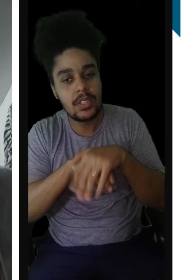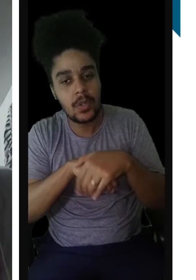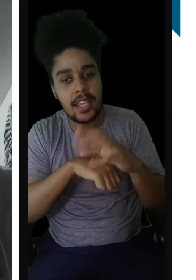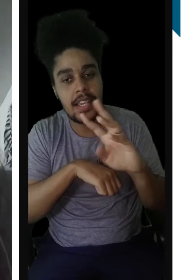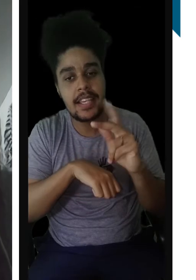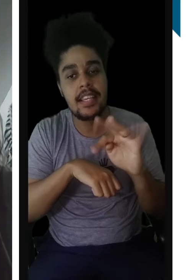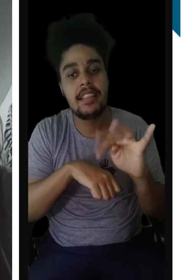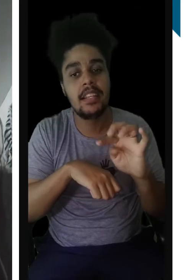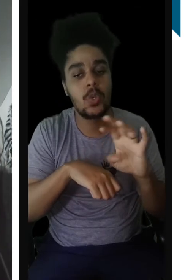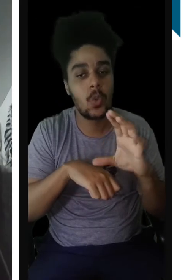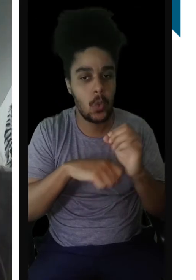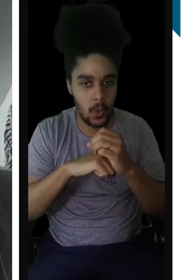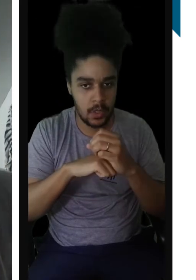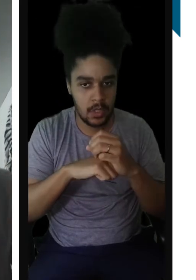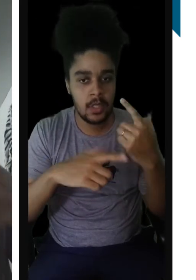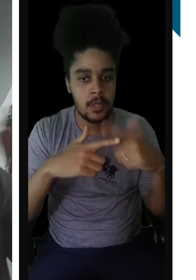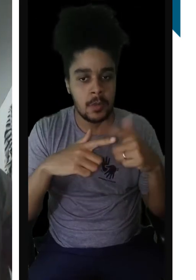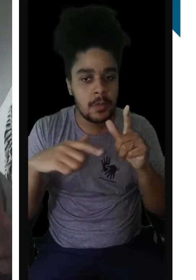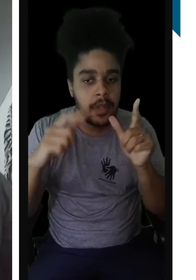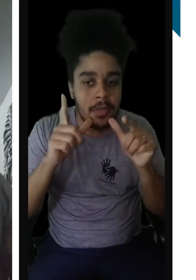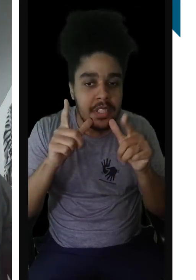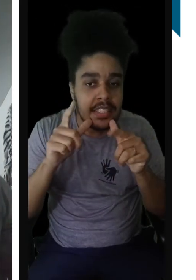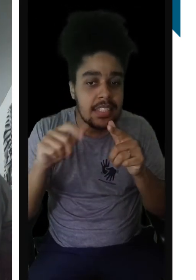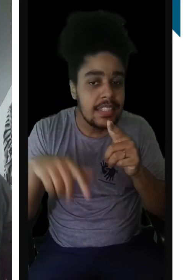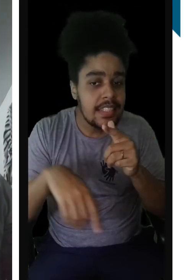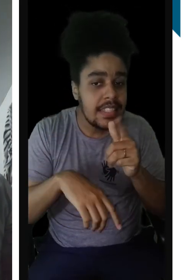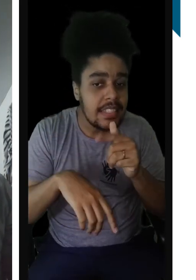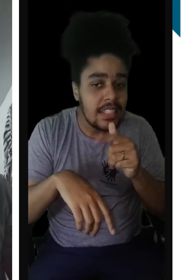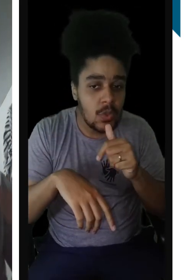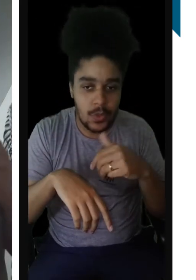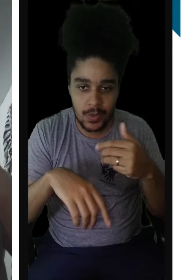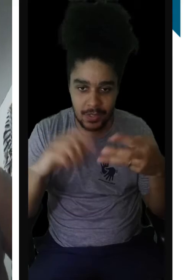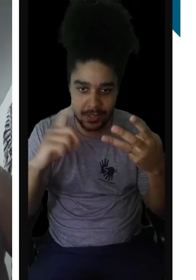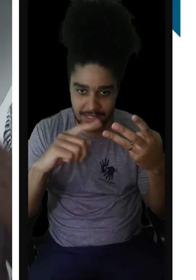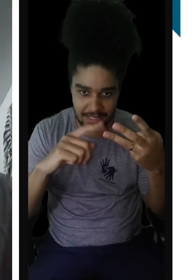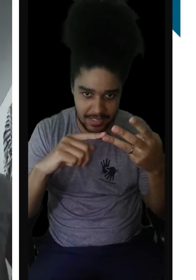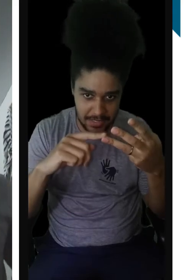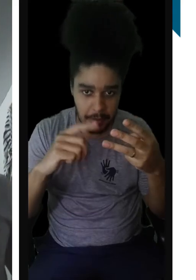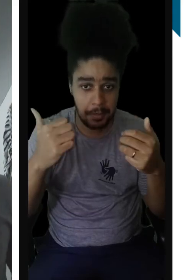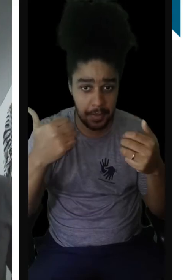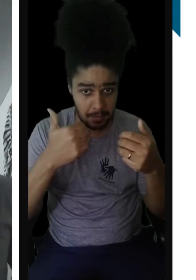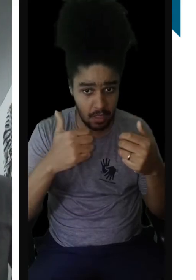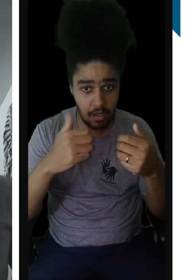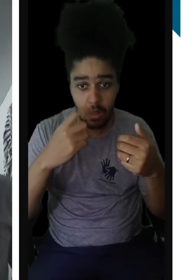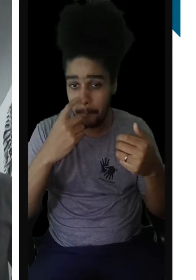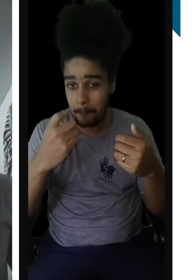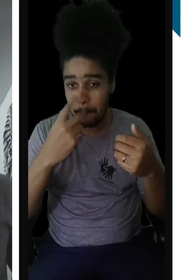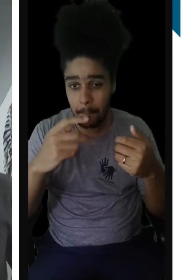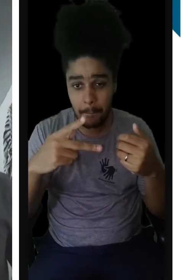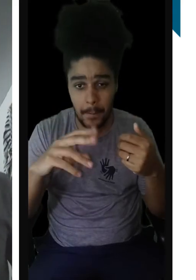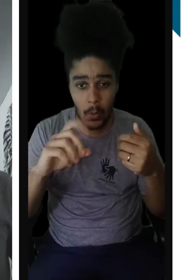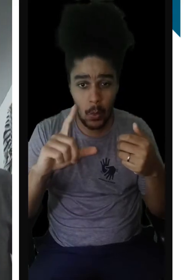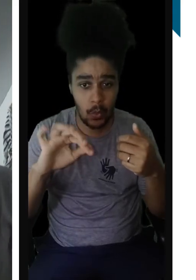respeito à água. E aí eu dividi os problemas hídricos em 3 partes. O primeiro é a clássica poluição.